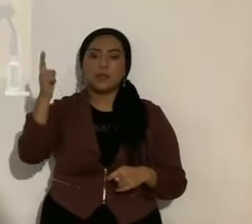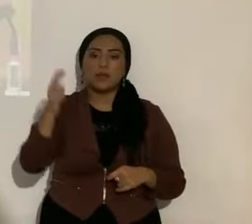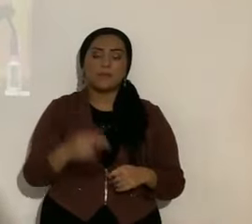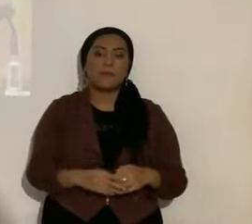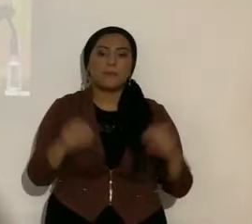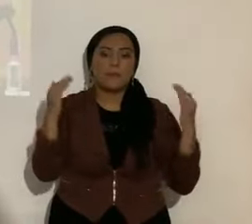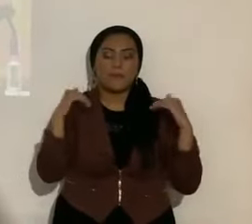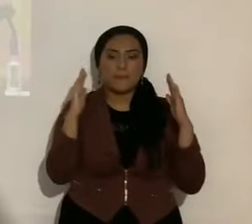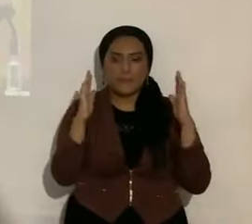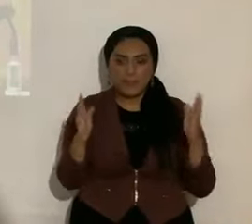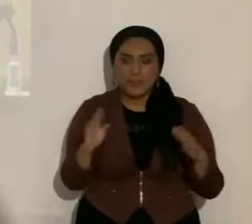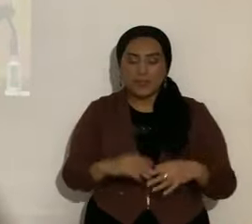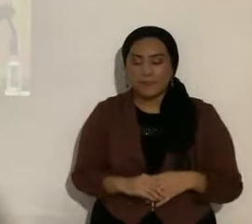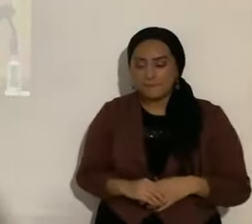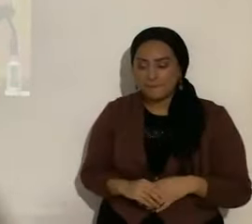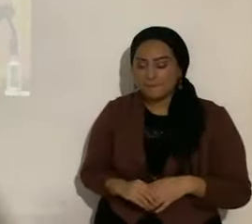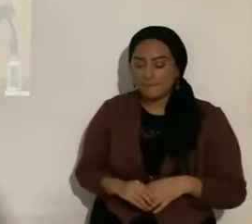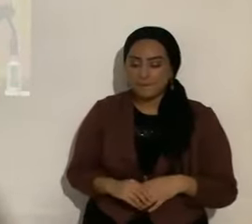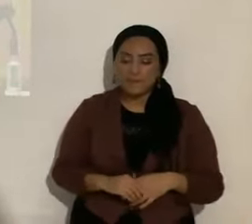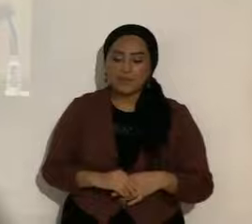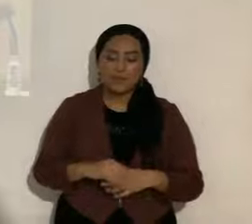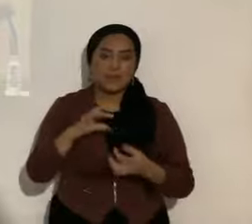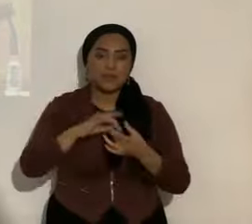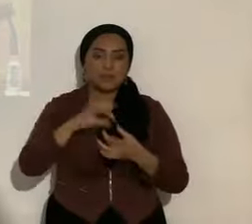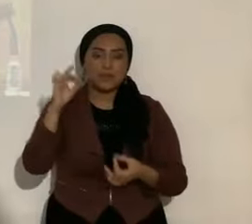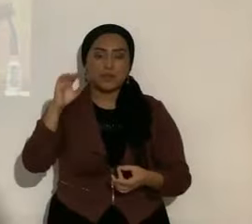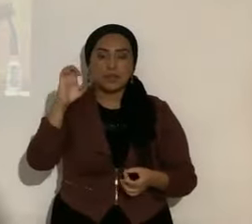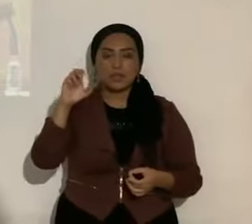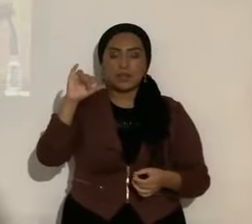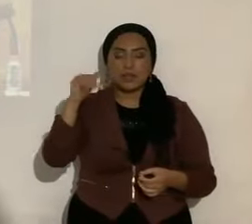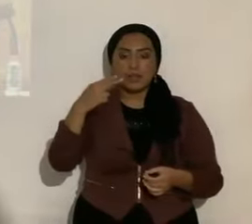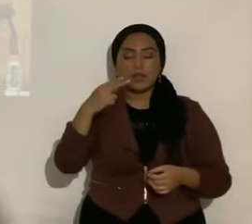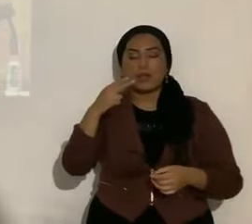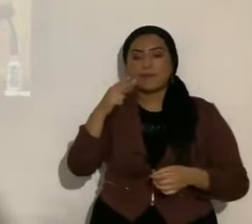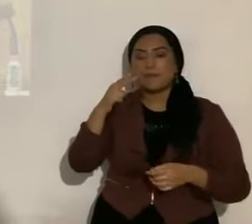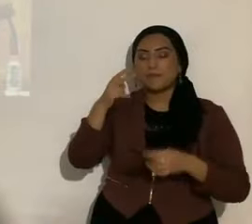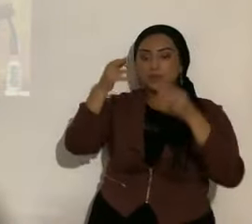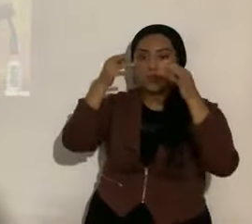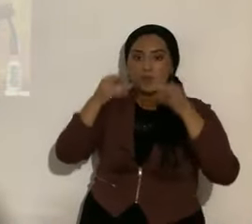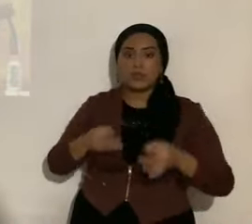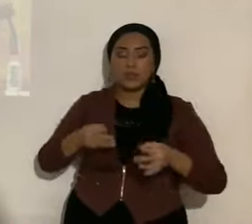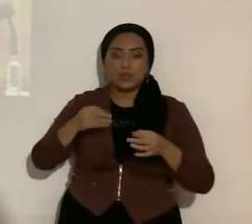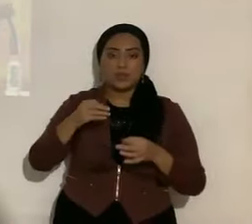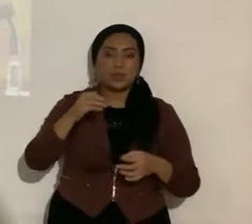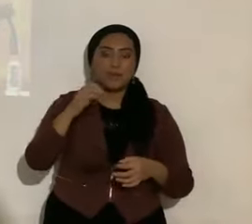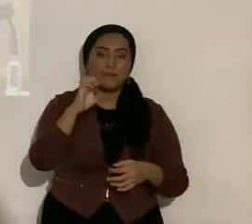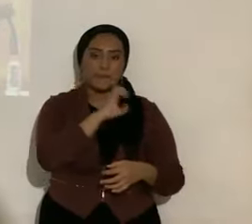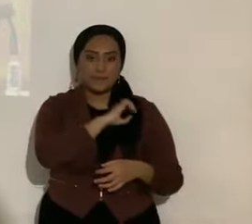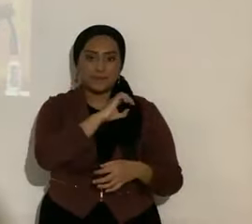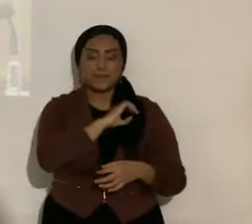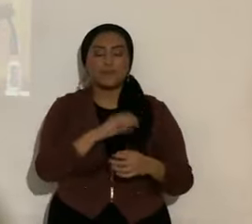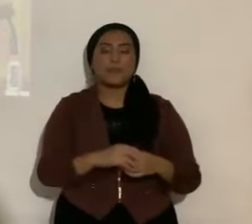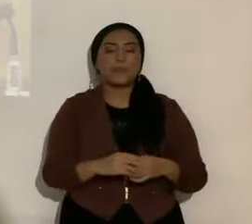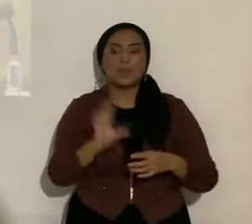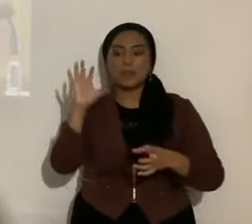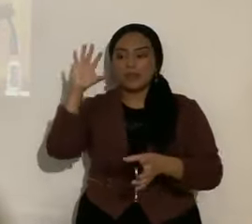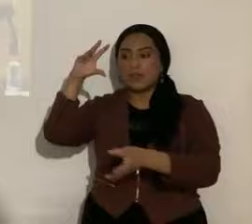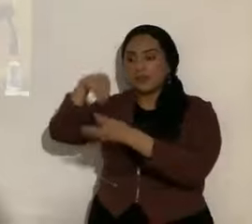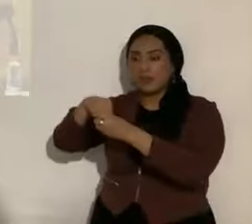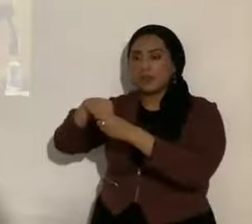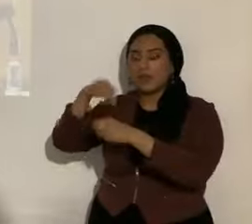mucha atención. El espíritu de Elías, la voluntad de Elías, pero sobre todo el Ruach HaKodesh de Yahweh, reposó